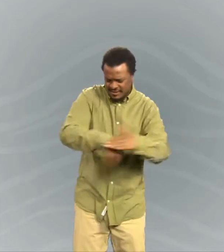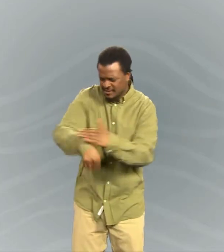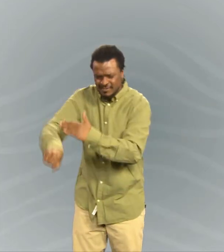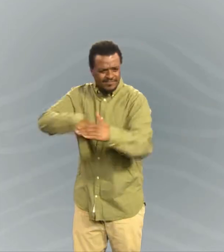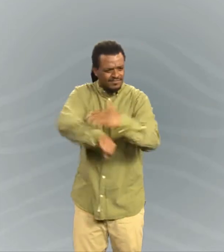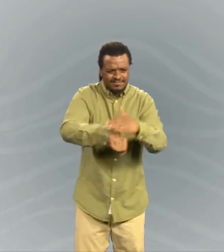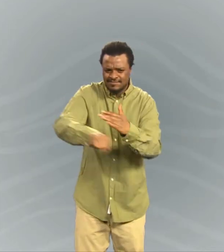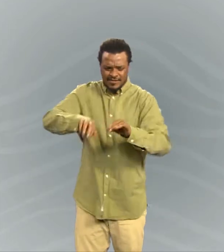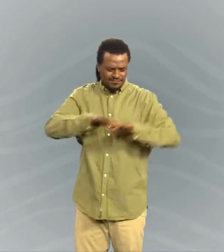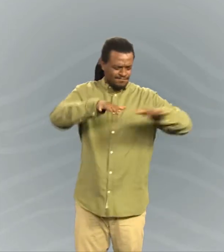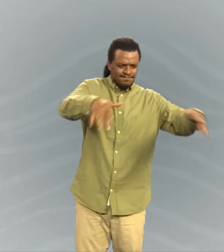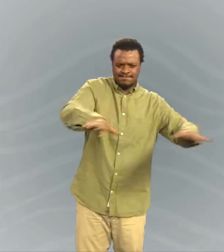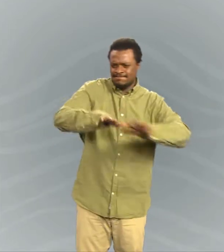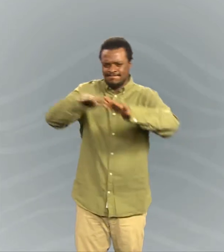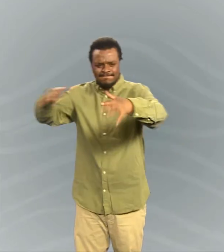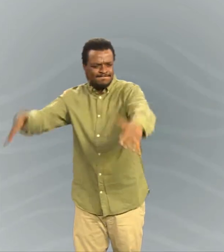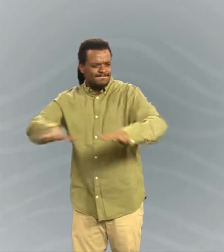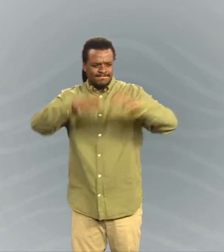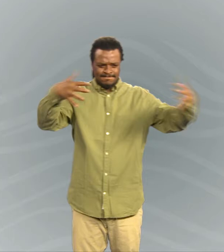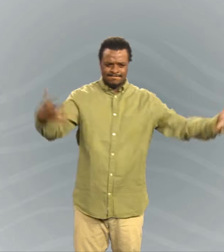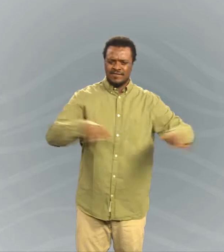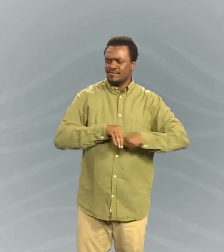Qu'ils fassent des petits et deviennent nombreux.